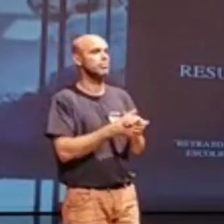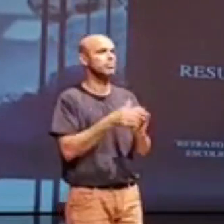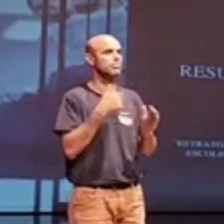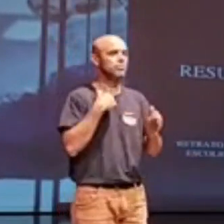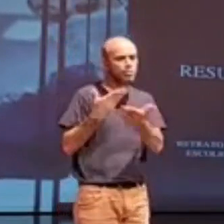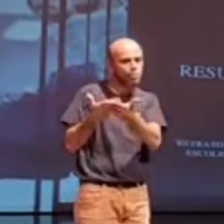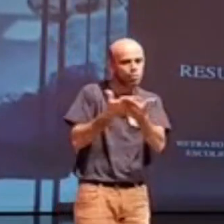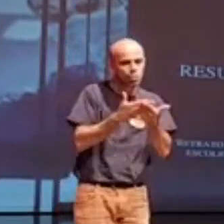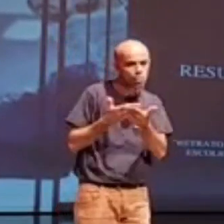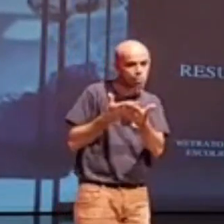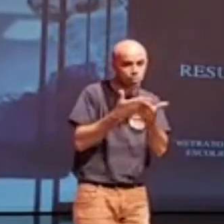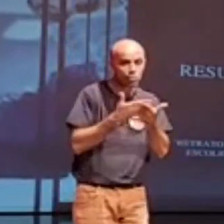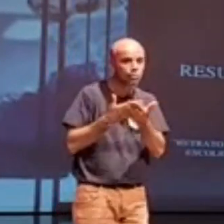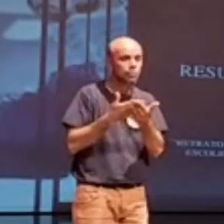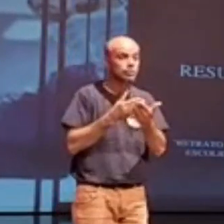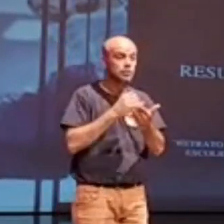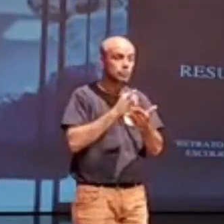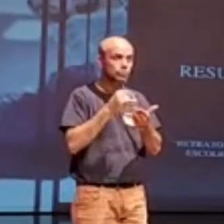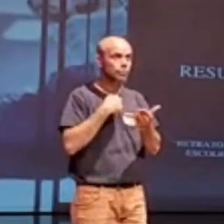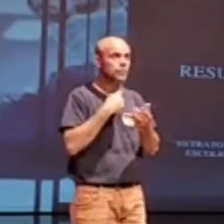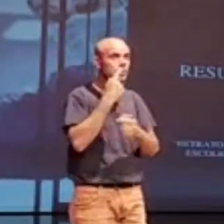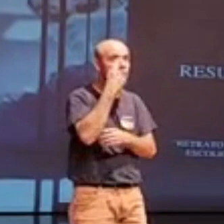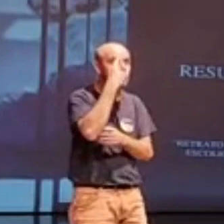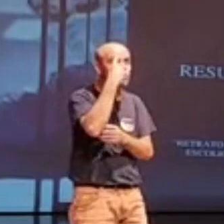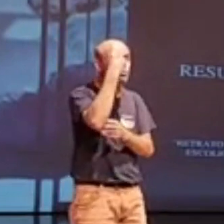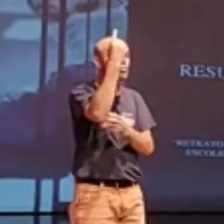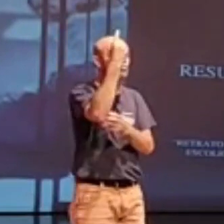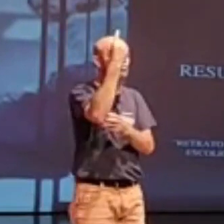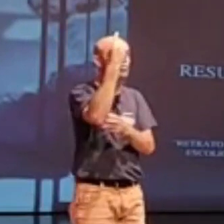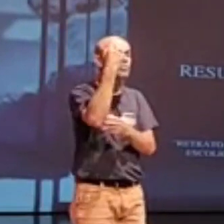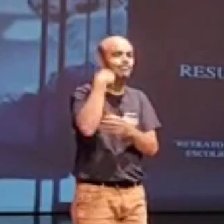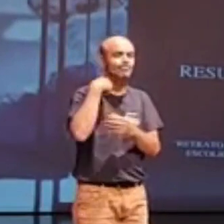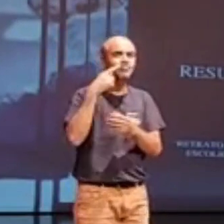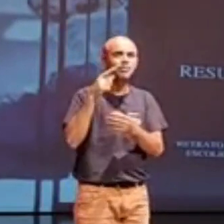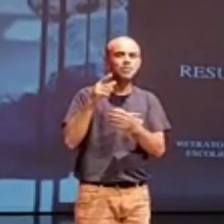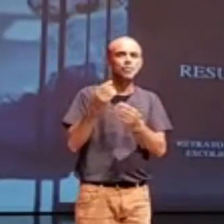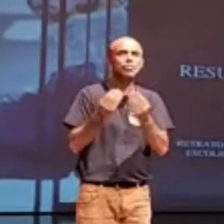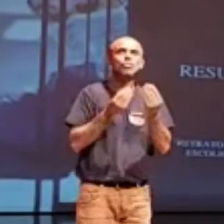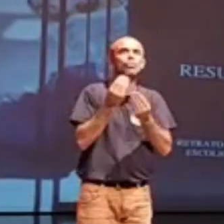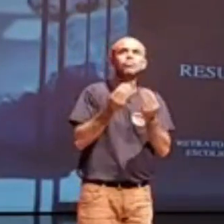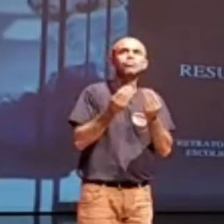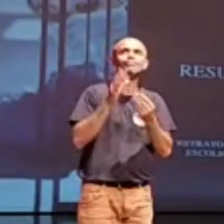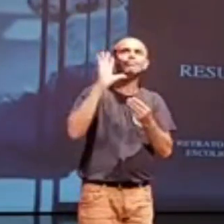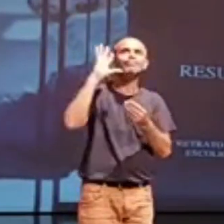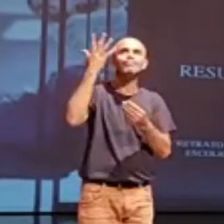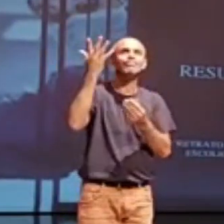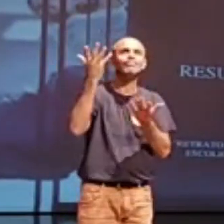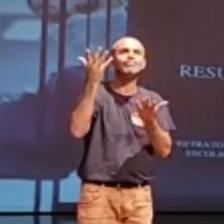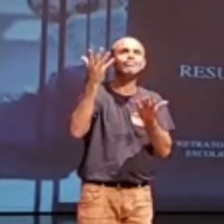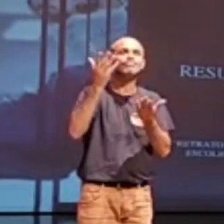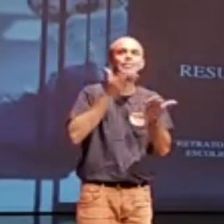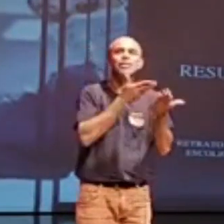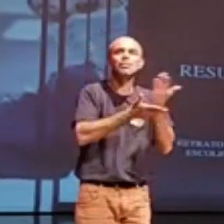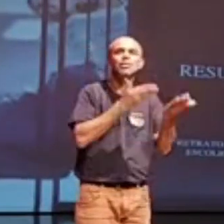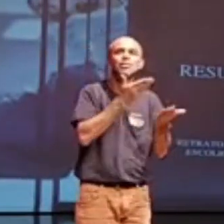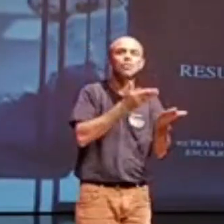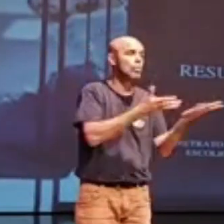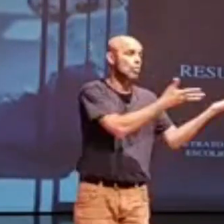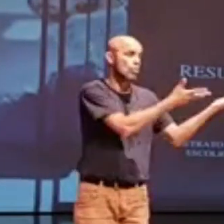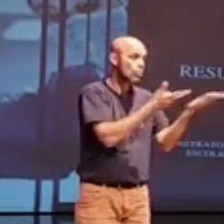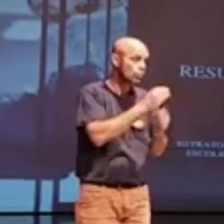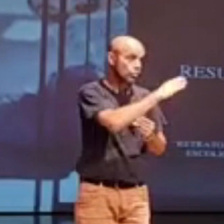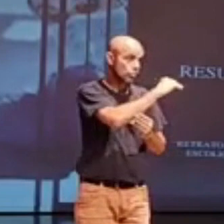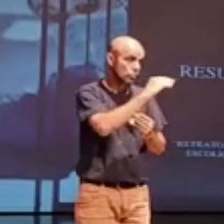sorteou. Quando você tem uma dúvida, não é antiético você sortear um tratamento. Você convida adolescente, convida os pais, fala